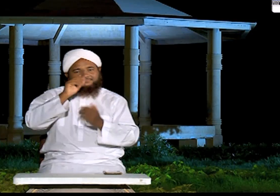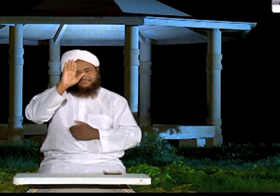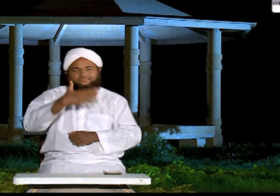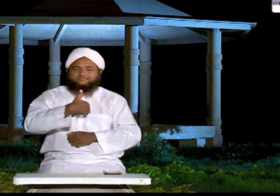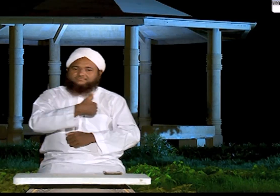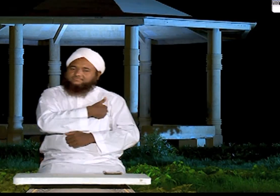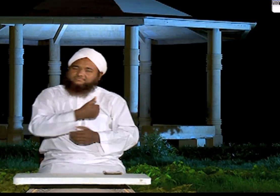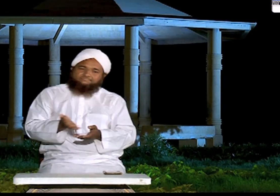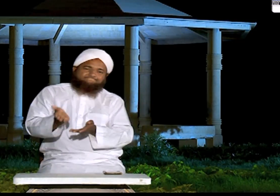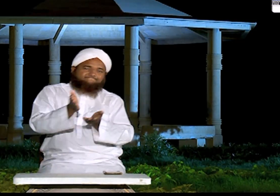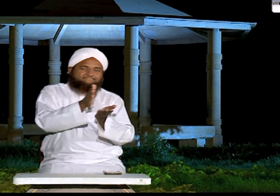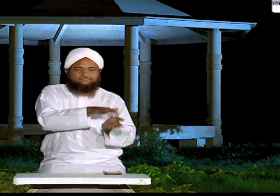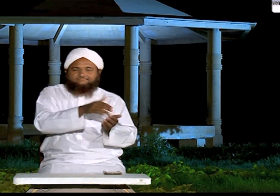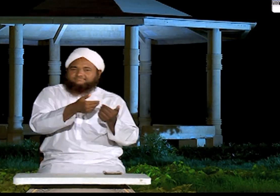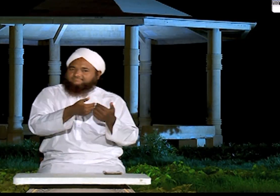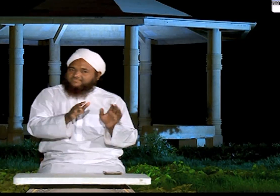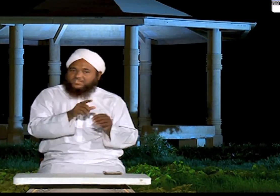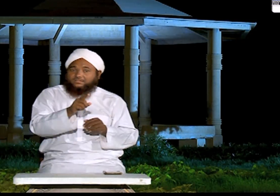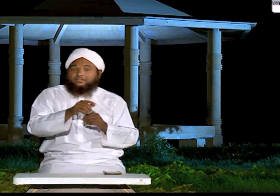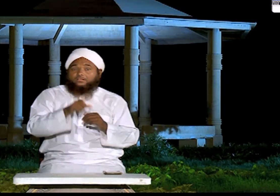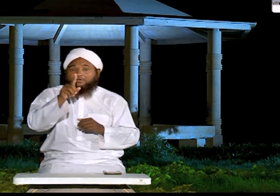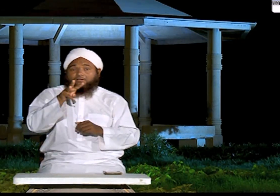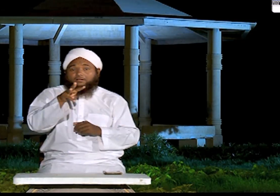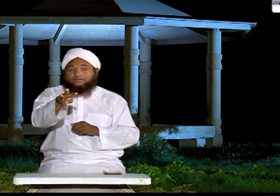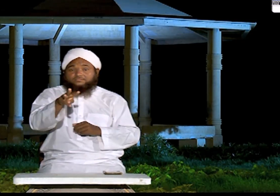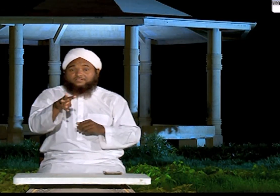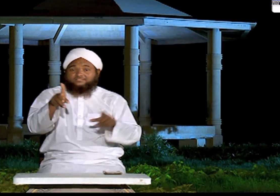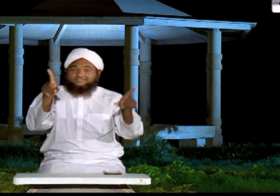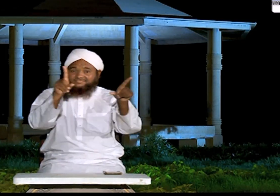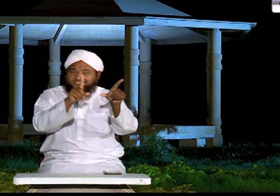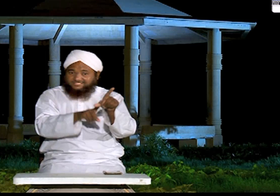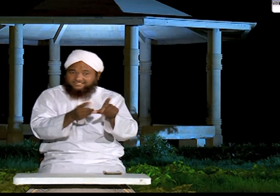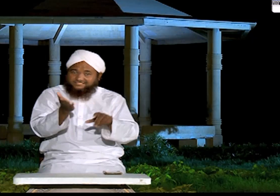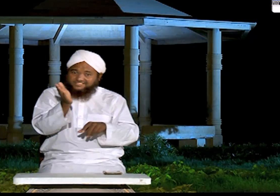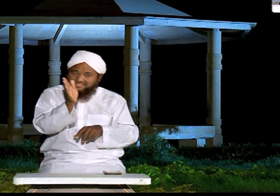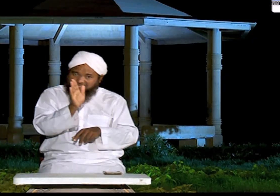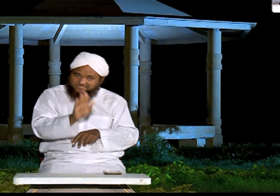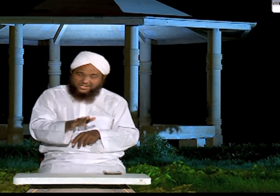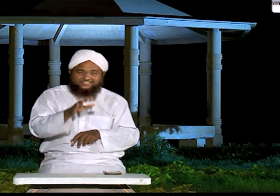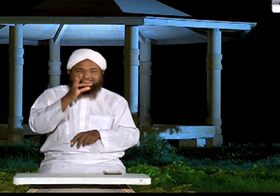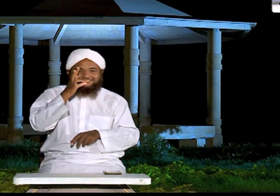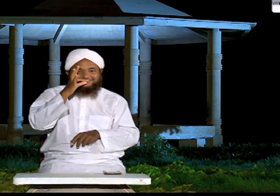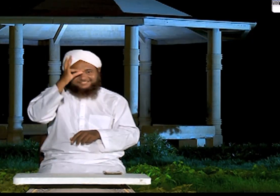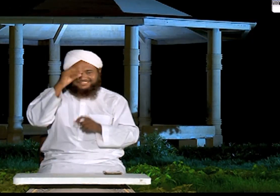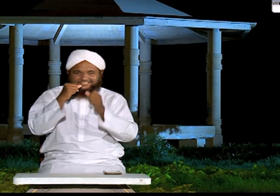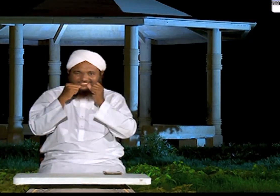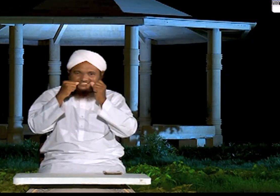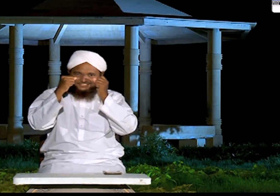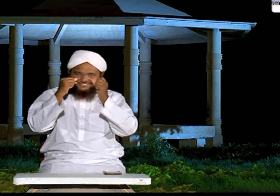طبع کے انتقال سے تقریباً ہزار سال بعد مکی مدنی آقا صلی اللہ علیہ وآلہ وسلم کی